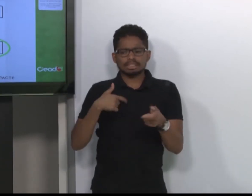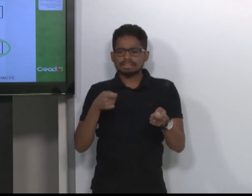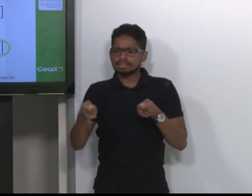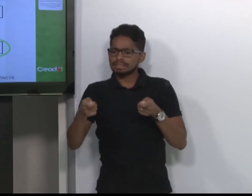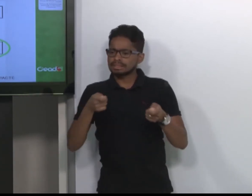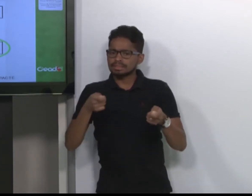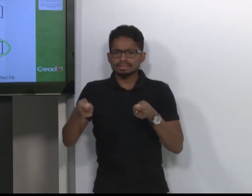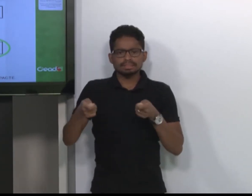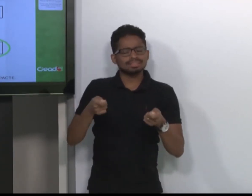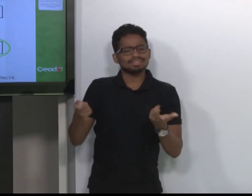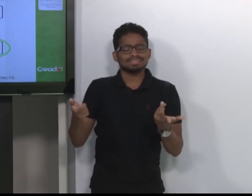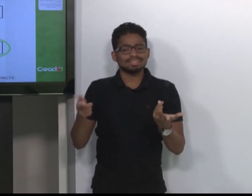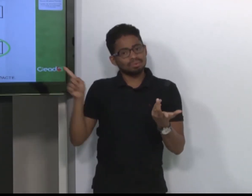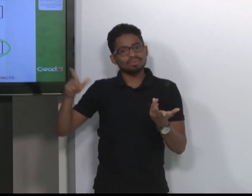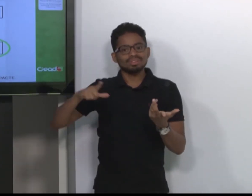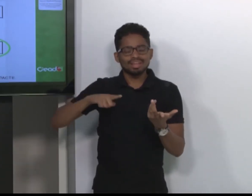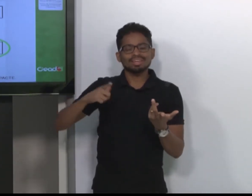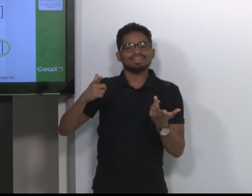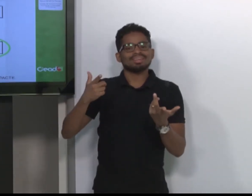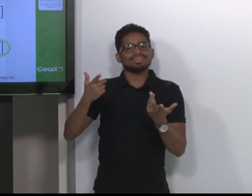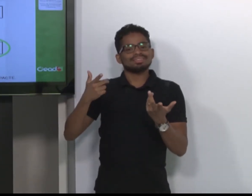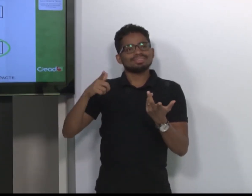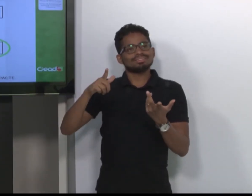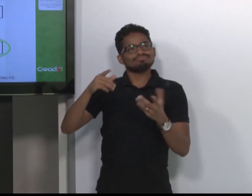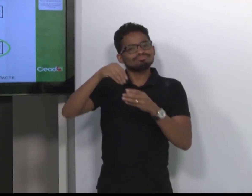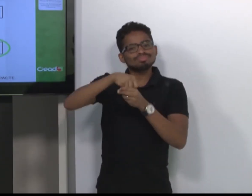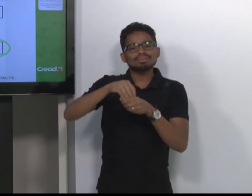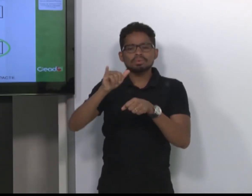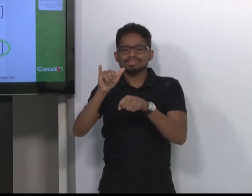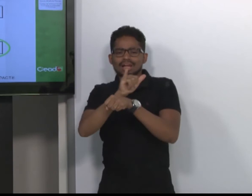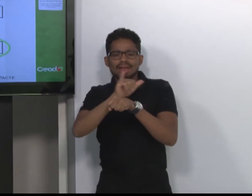ter esse controle do tempo na hora da tradução.